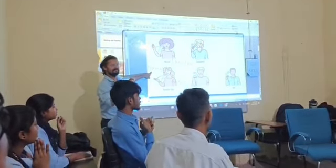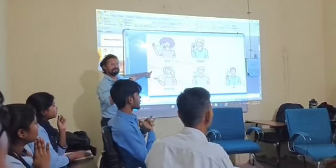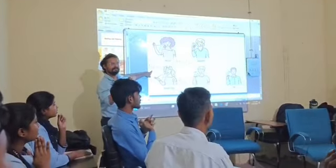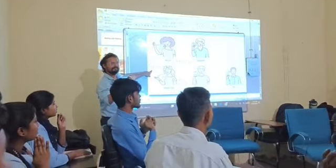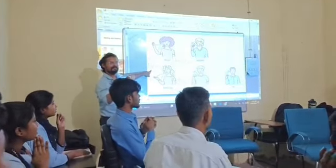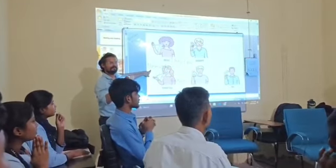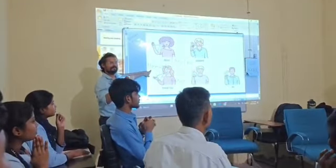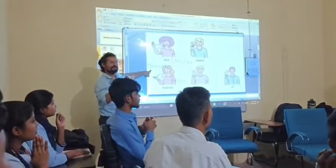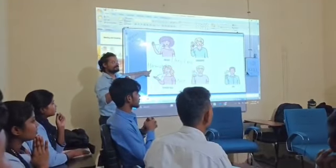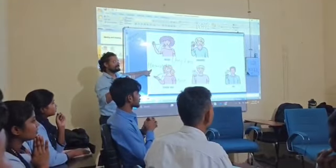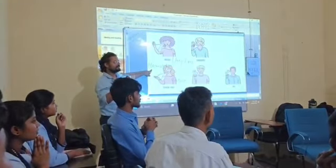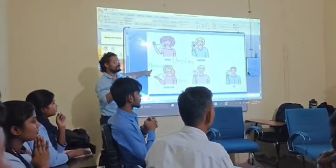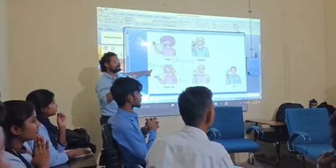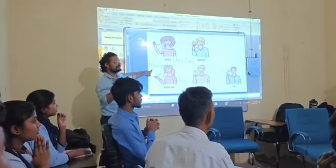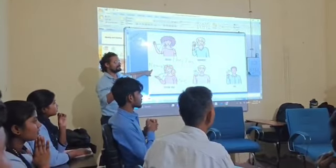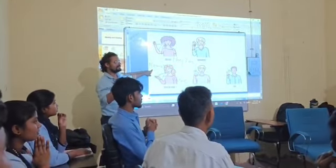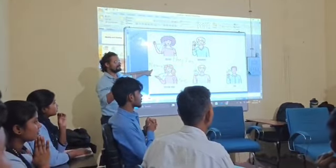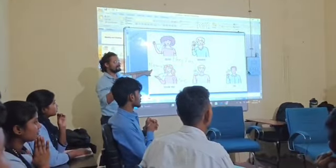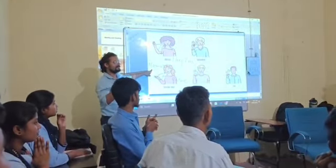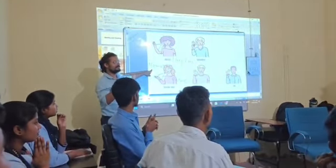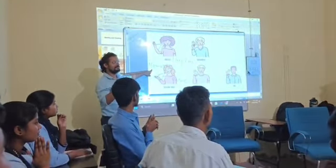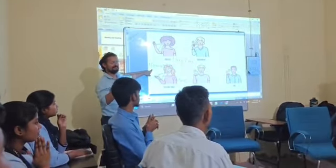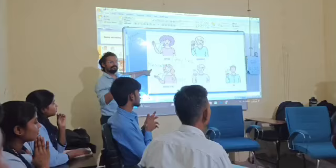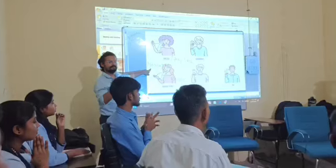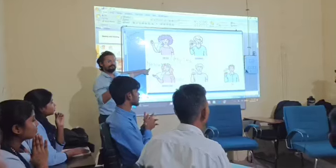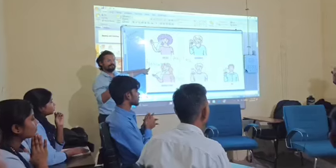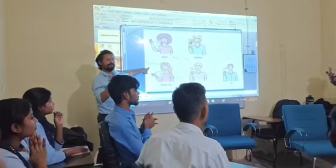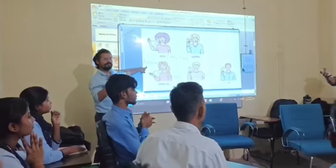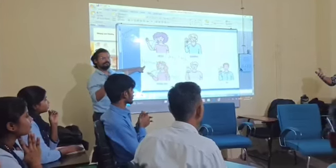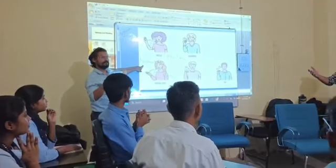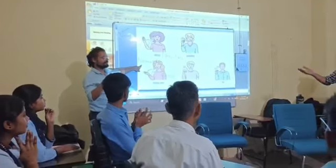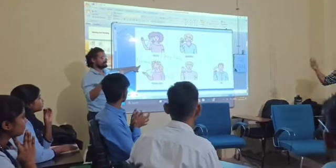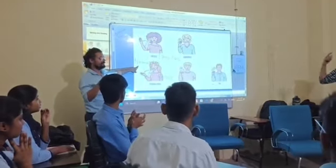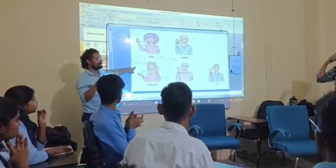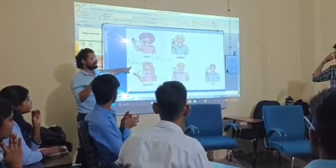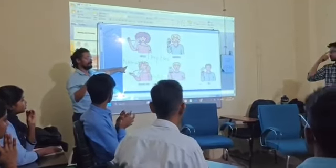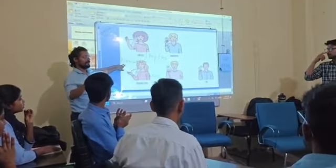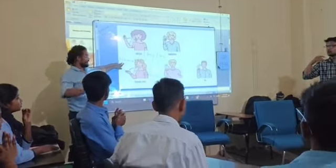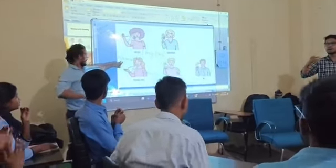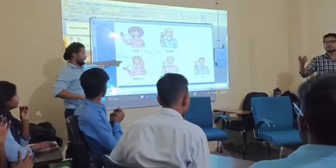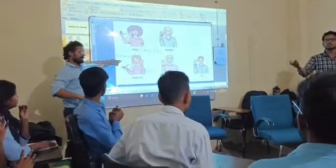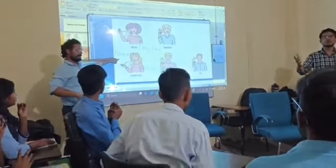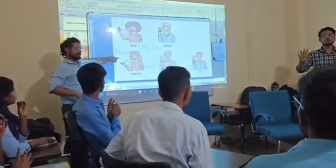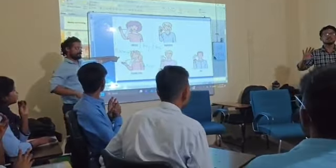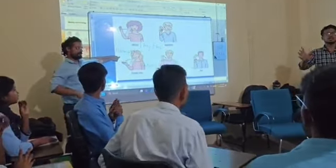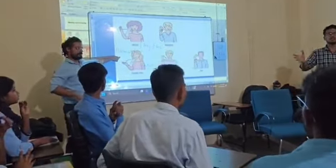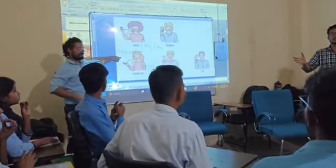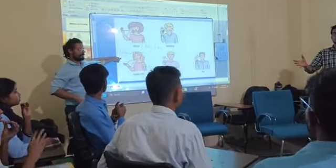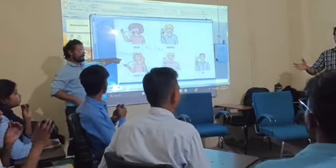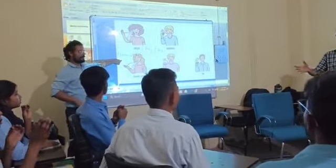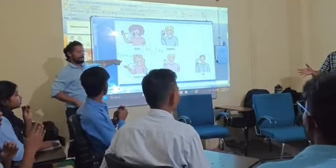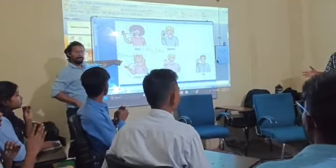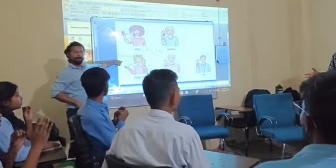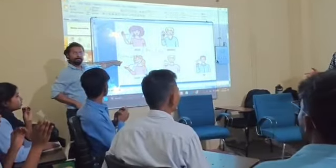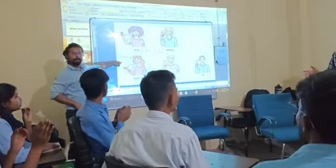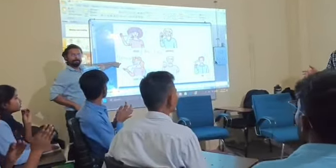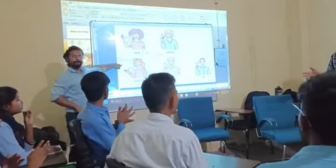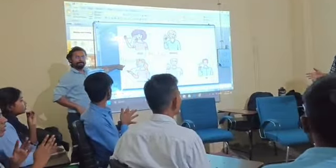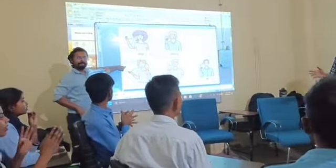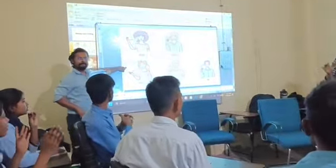ओपिनियन मांग रहे हैं, ऐसा नहीं है कि आपसे क्वेश्चन कर रहे हैं। आप बताओगे तब तो बताएंगे, ठीक है। आप बताओ क्या लगता है आपको? सेम